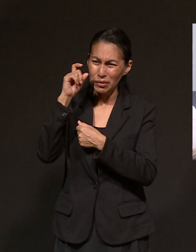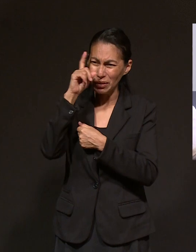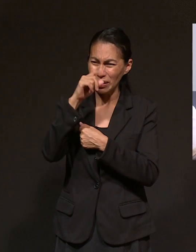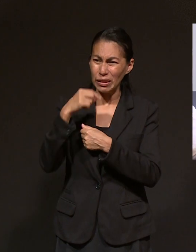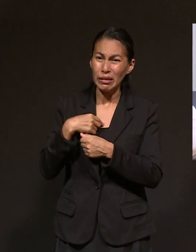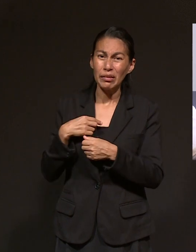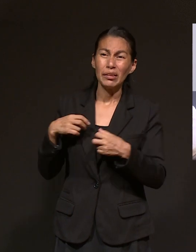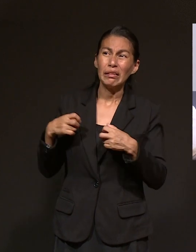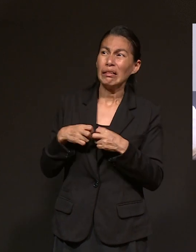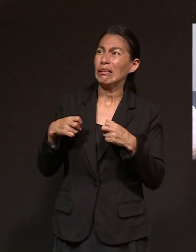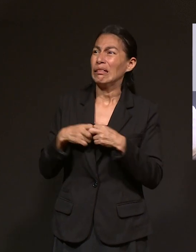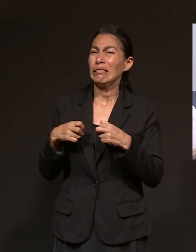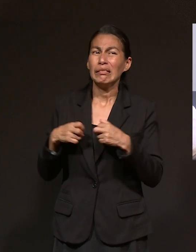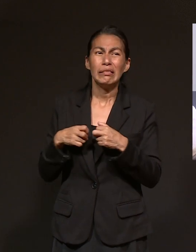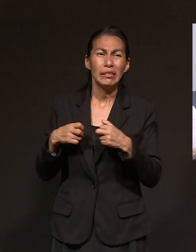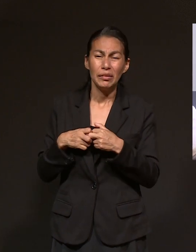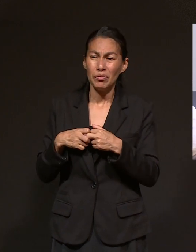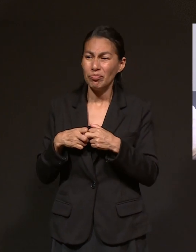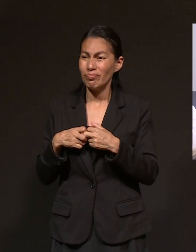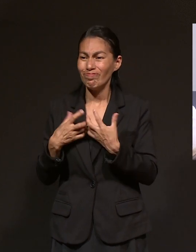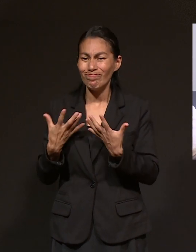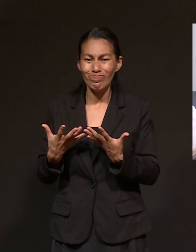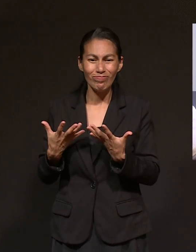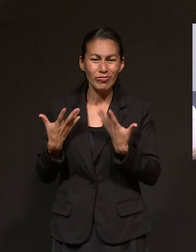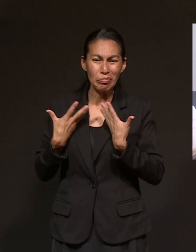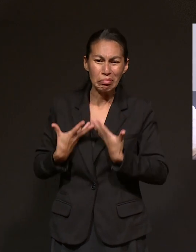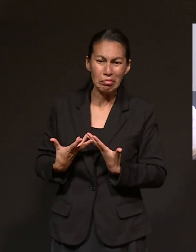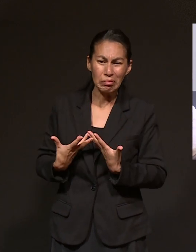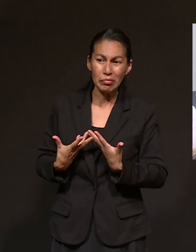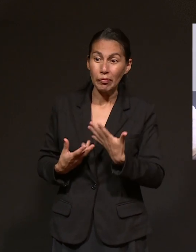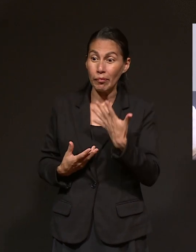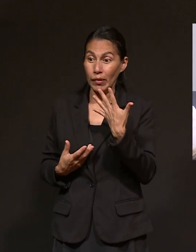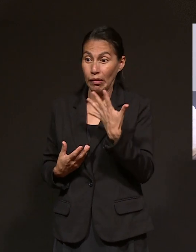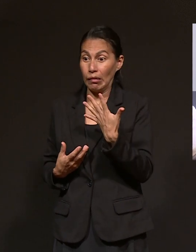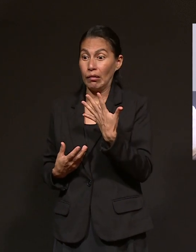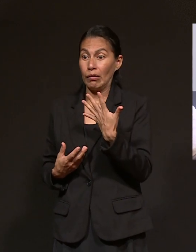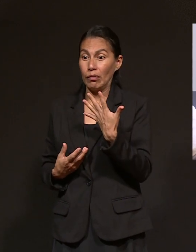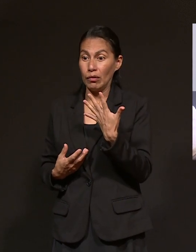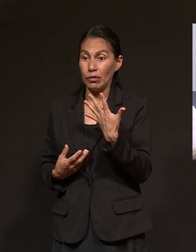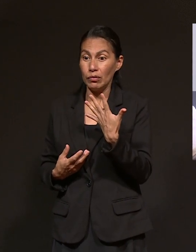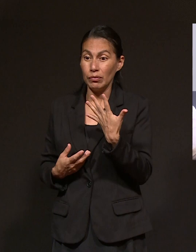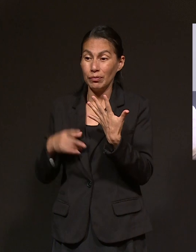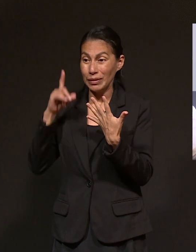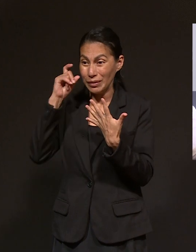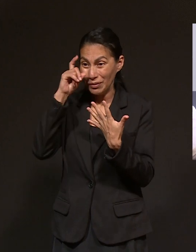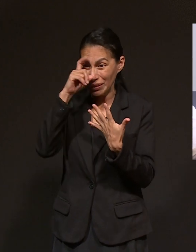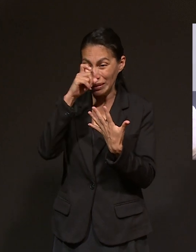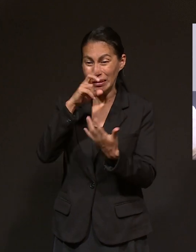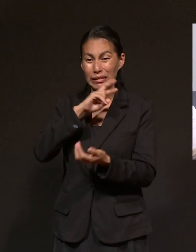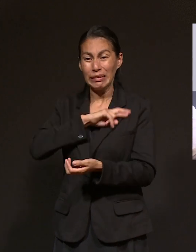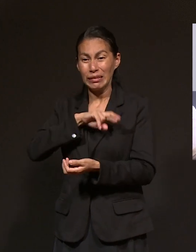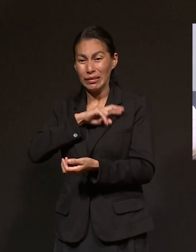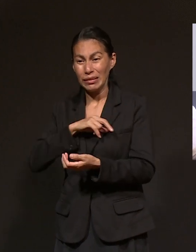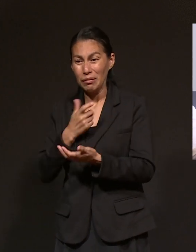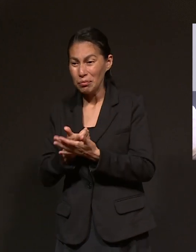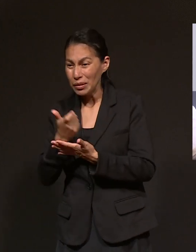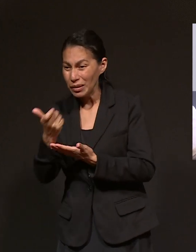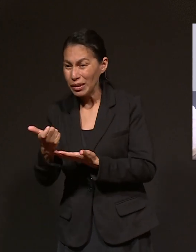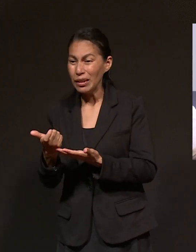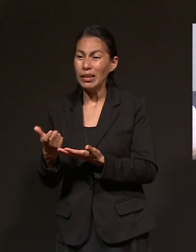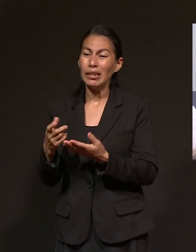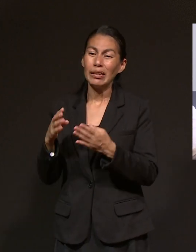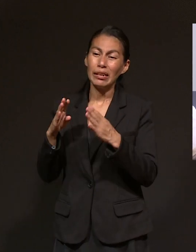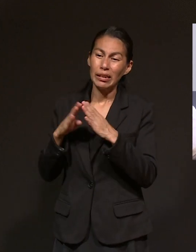Llegó un momento donde yo me desesperé. Y estábamos desesperados porque éramos cinco. Y andar